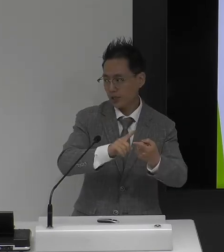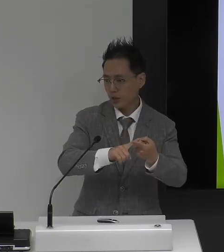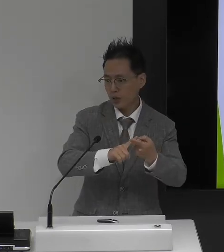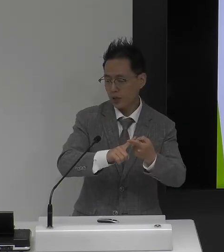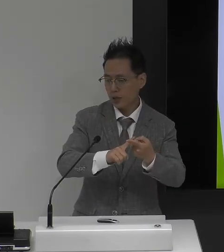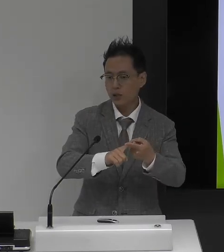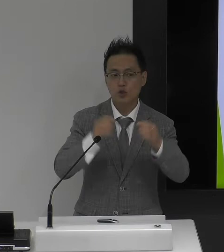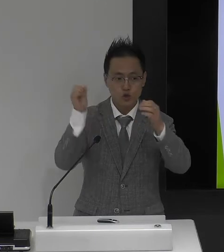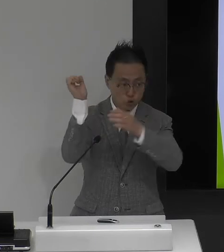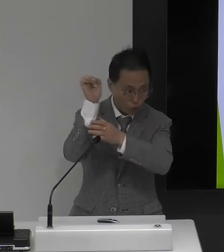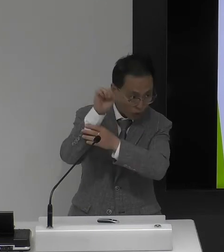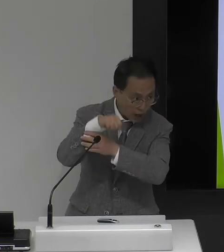대해서 수용하고